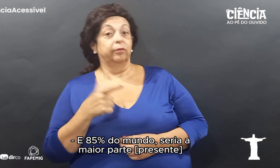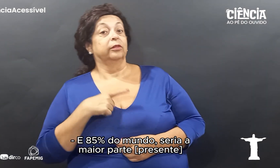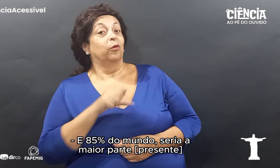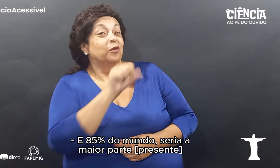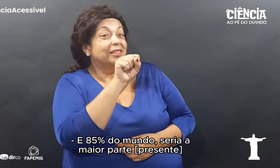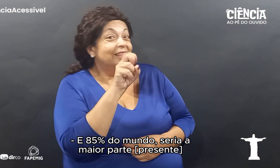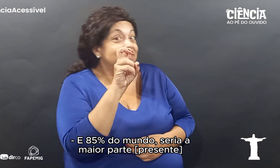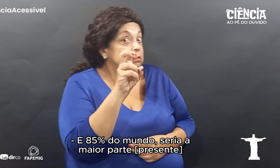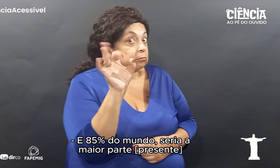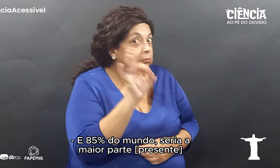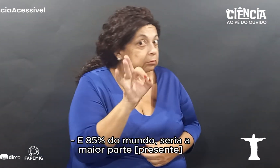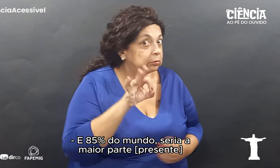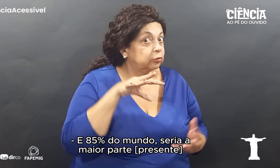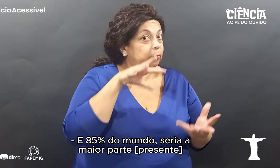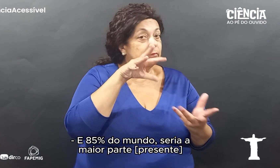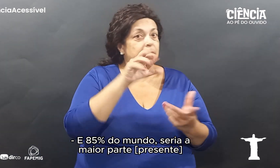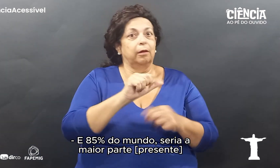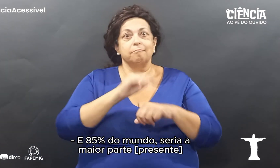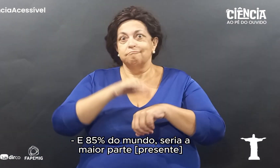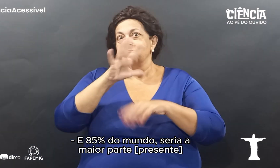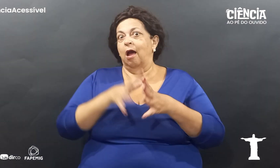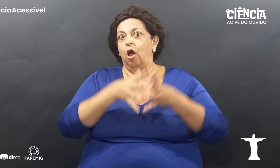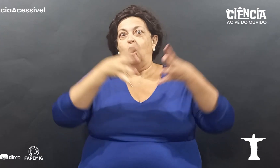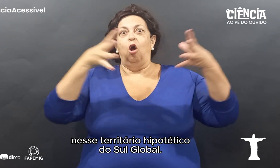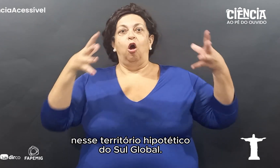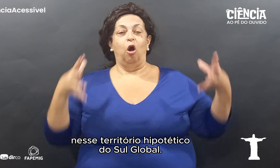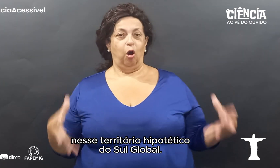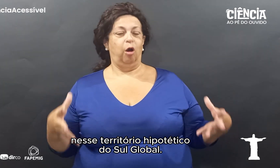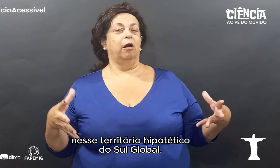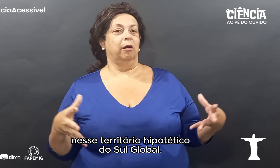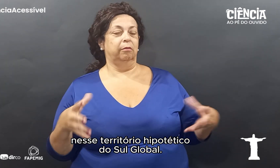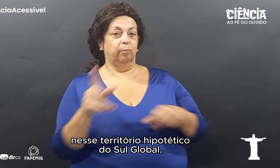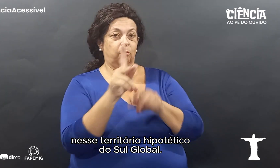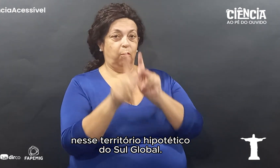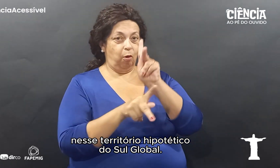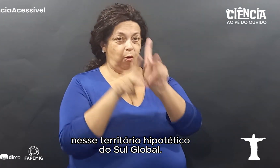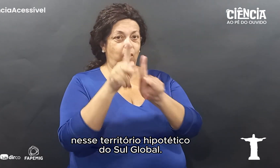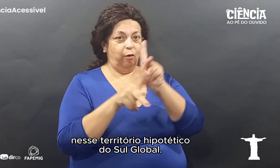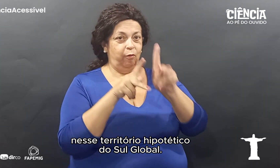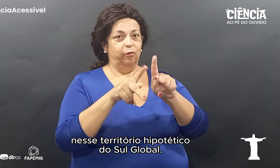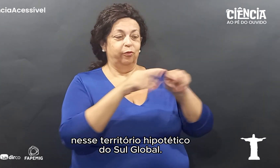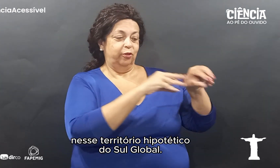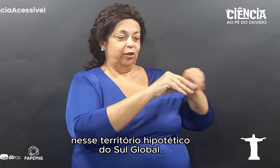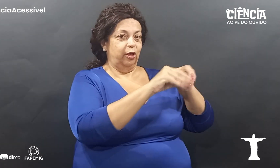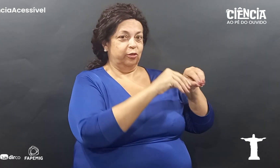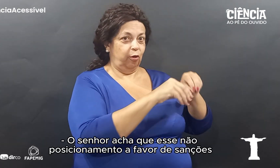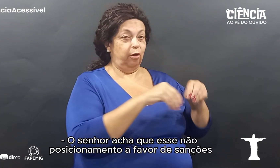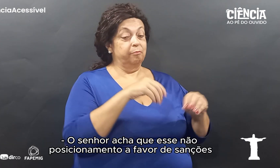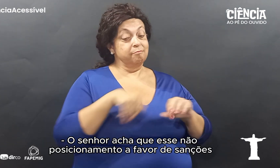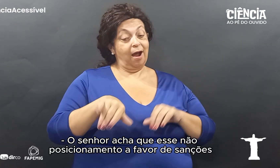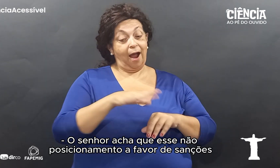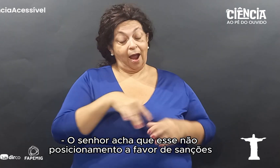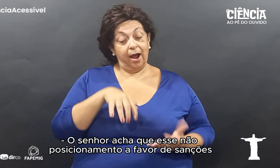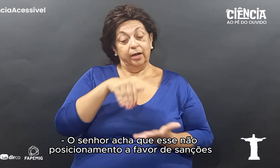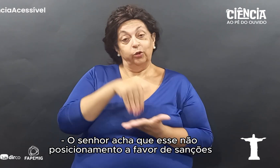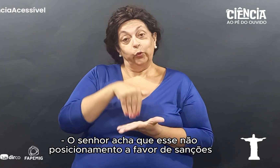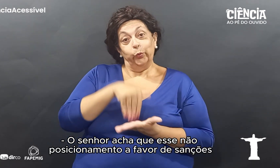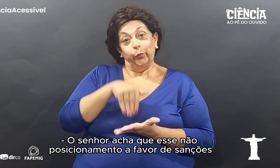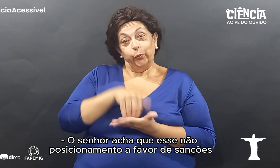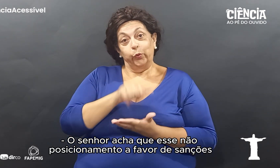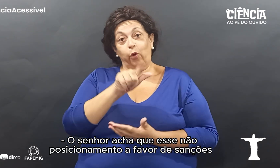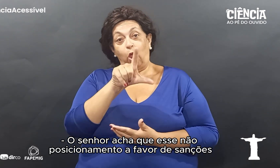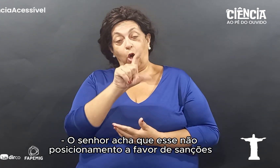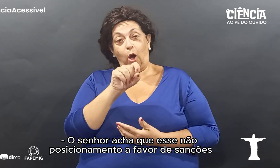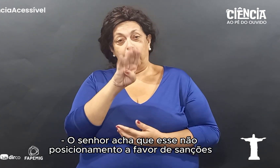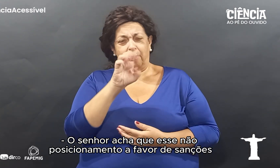do mundo seria a maior parte nesse território hipotético do Sul global. O senhor acha que